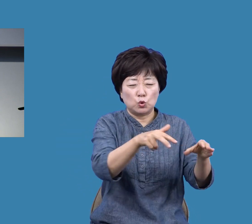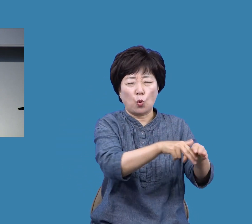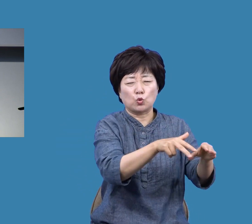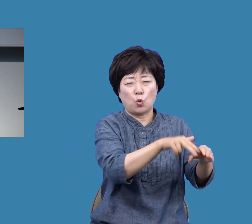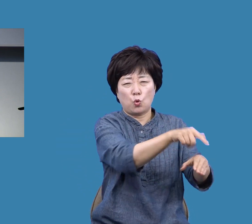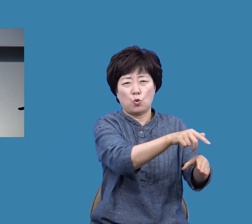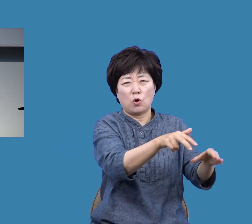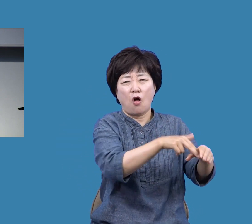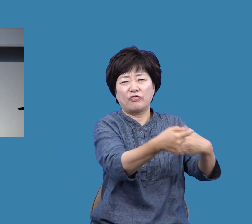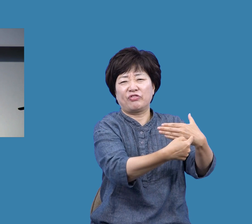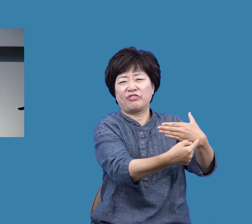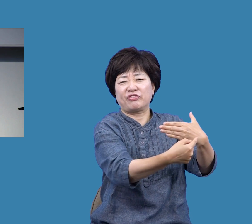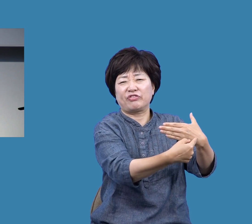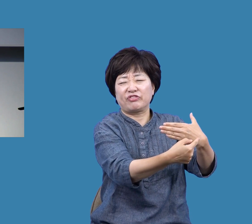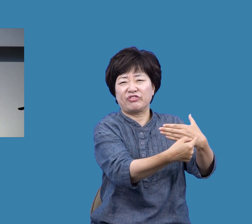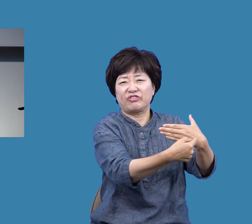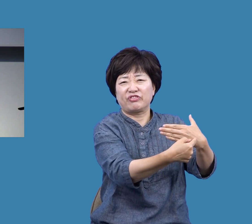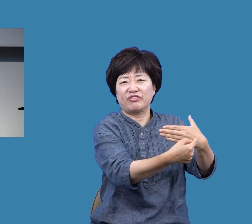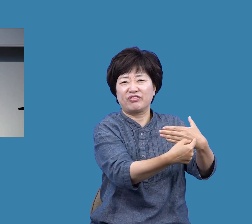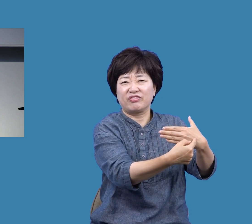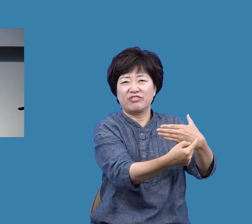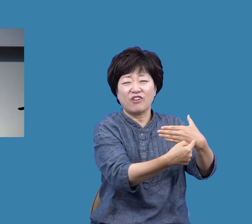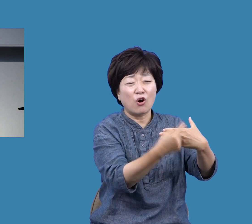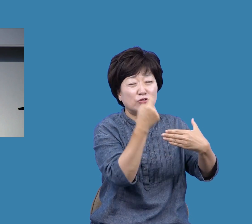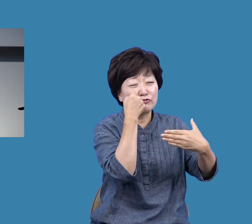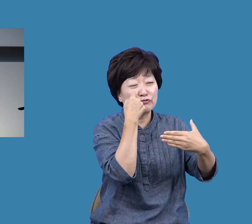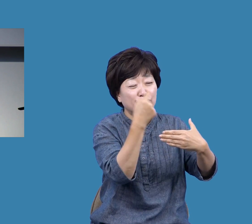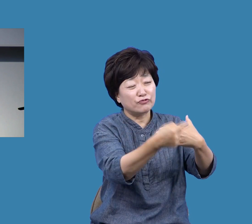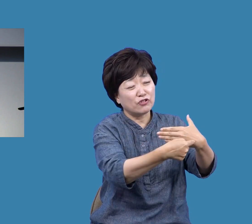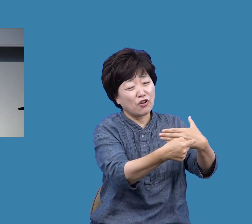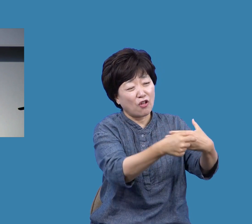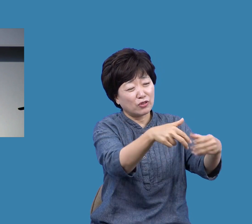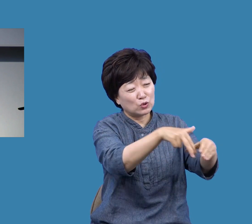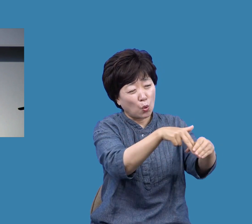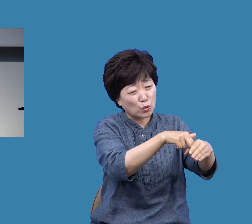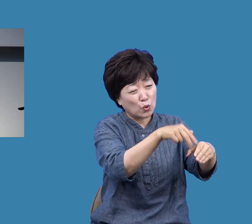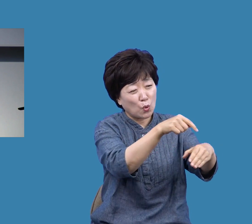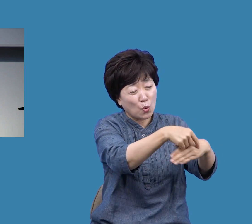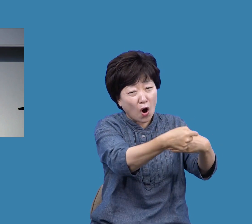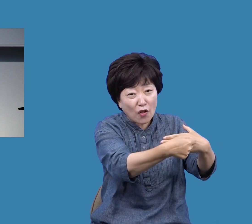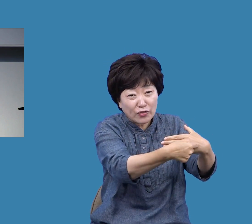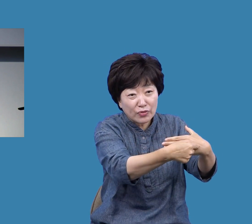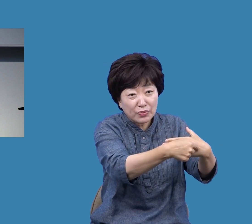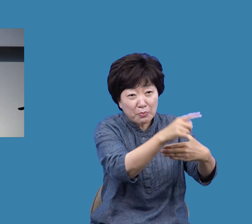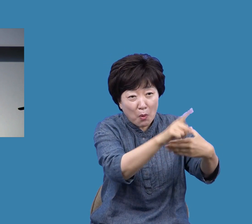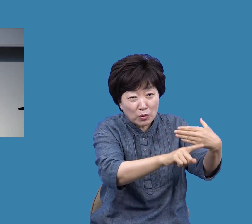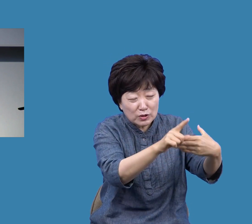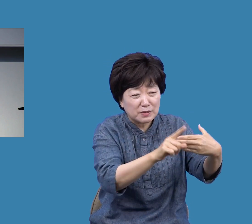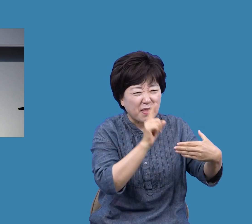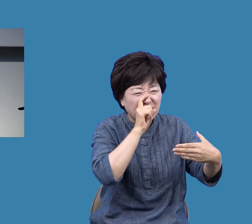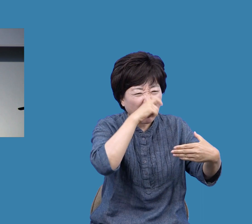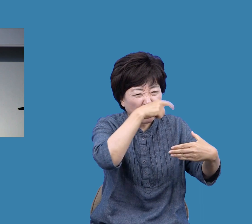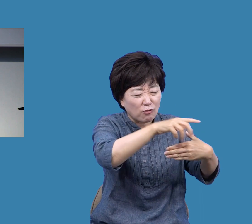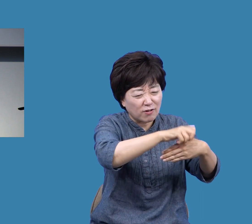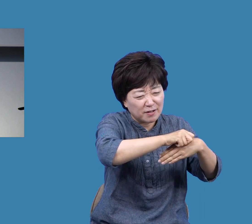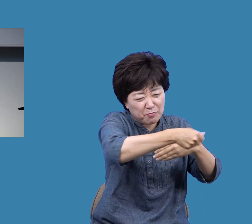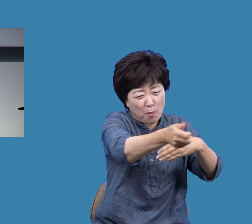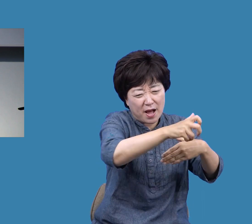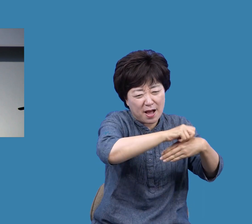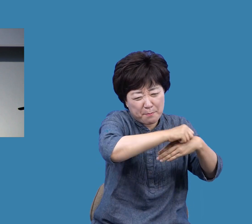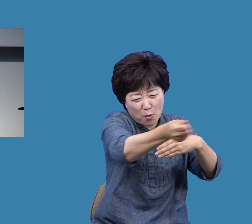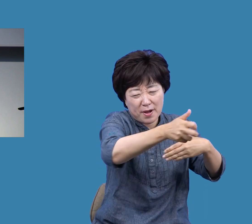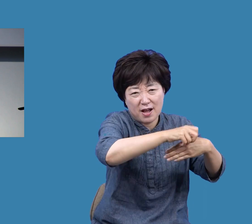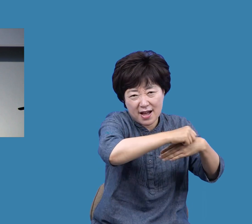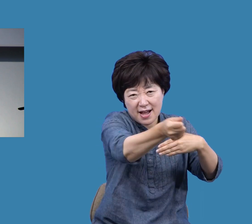거예요. 종교에 대한 거. 예, 종교의 누룩을 그냥 교회에서 다 뽑아내라는 거야. 종교의 누룩을 다 뽑아내라는 거야. 그건 영적인